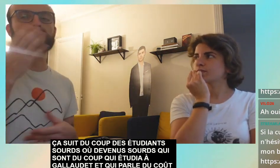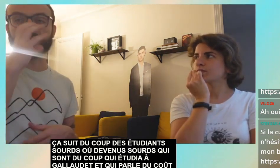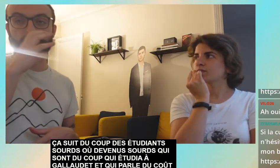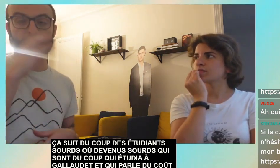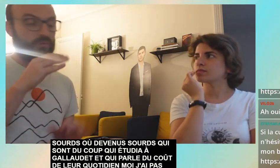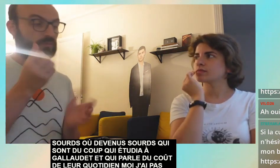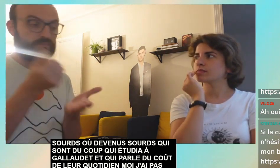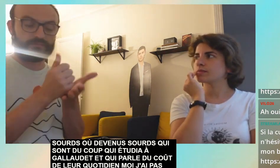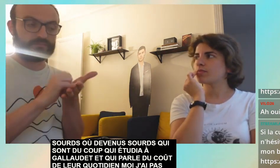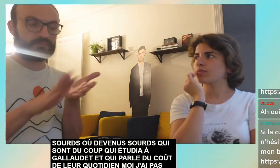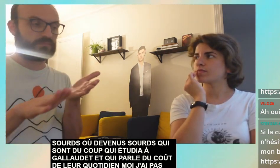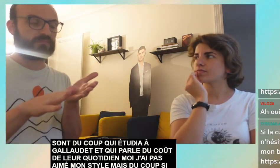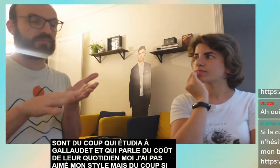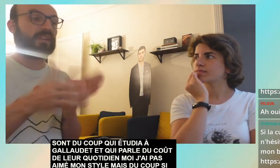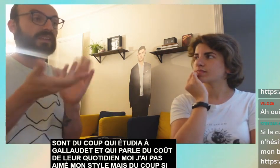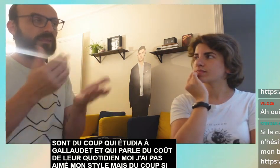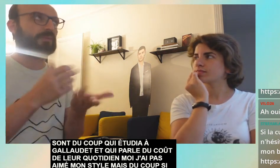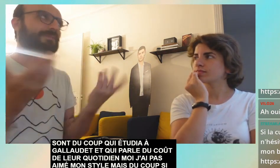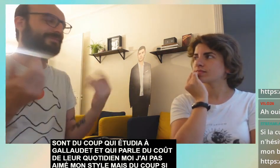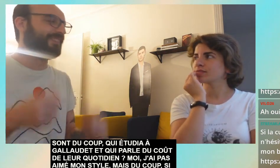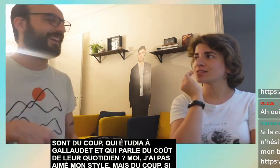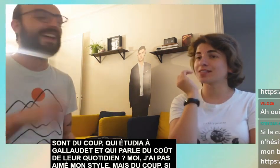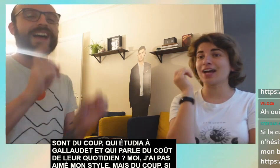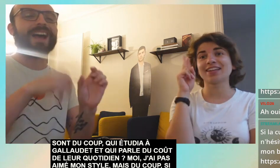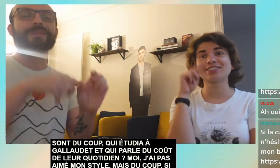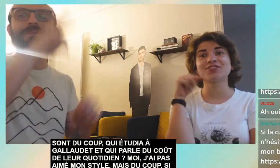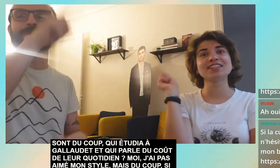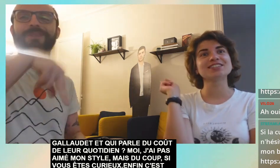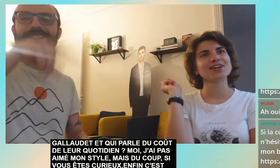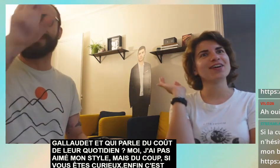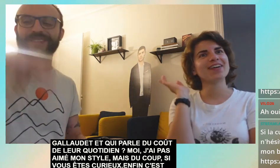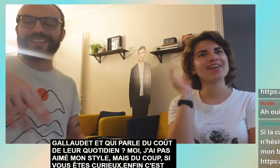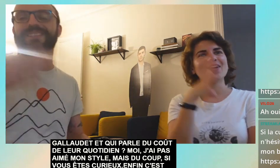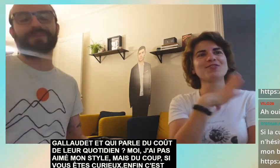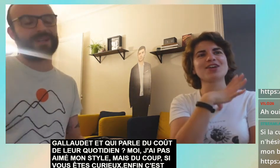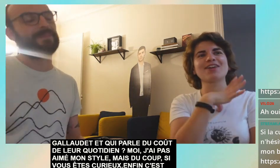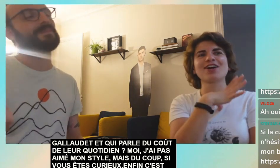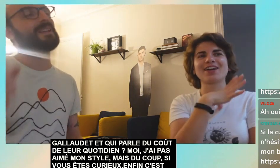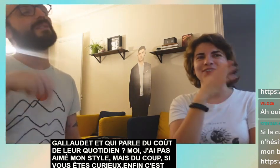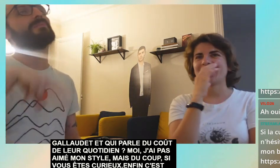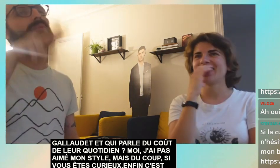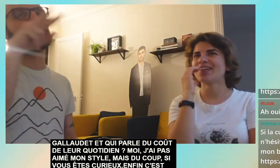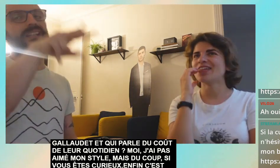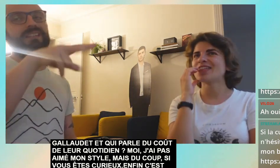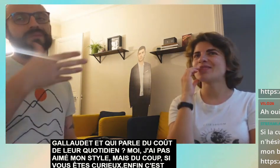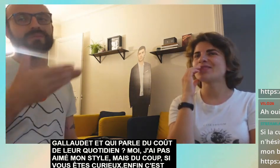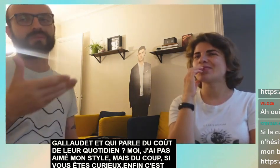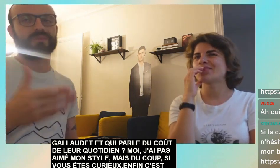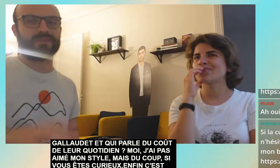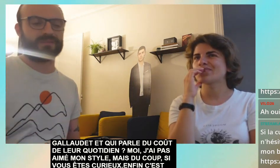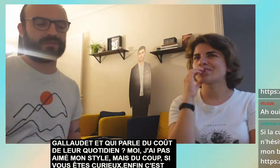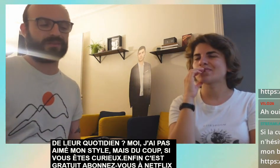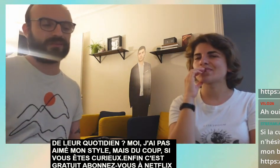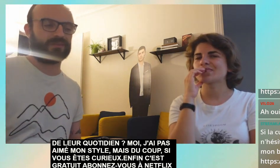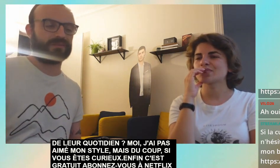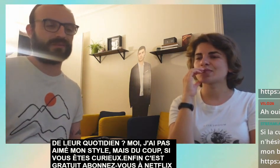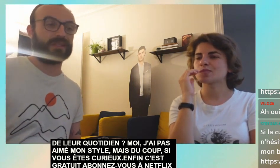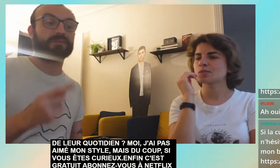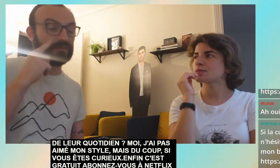vous êtes curieux, enfin, c'est gratuit. Abonnez-vous à Netflix. Voilà. Vous pourrez regarder du coup et vous verrez